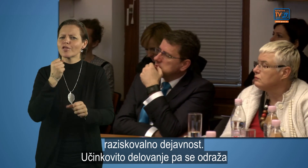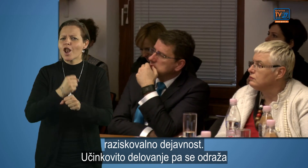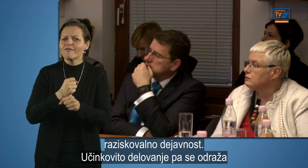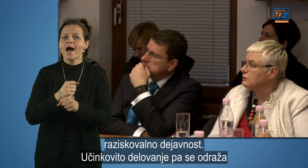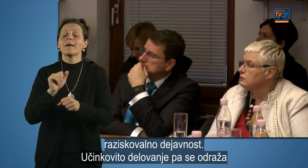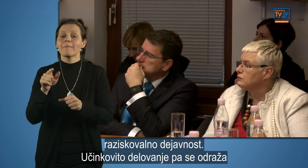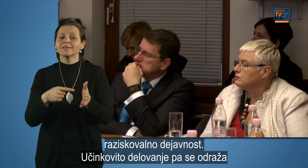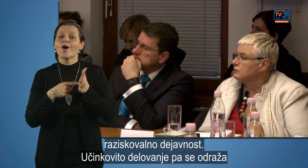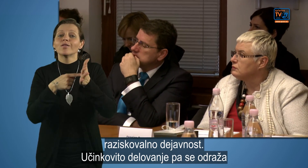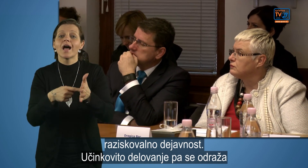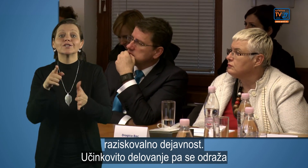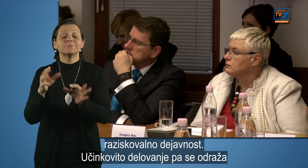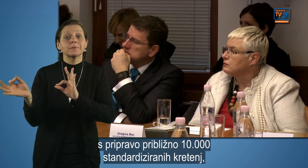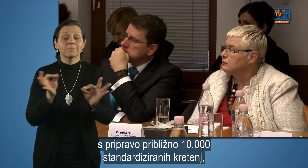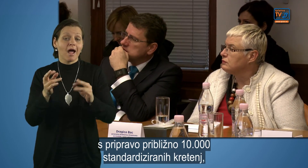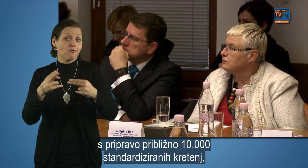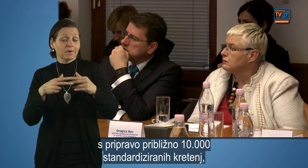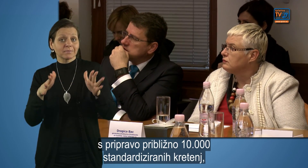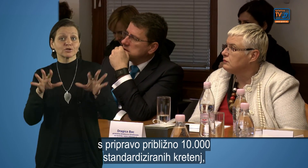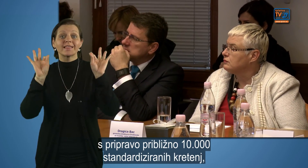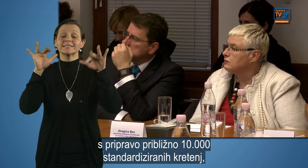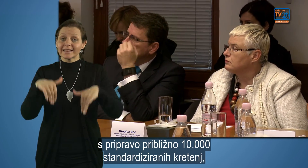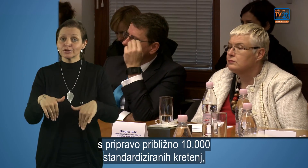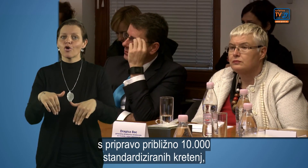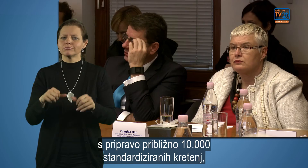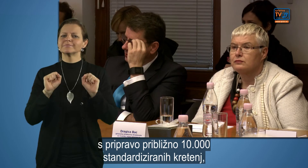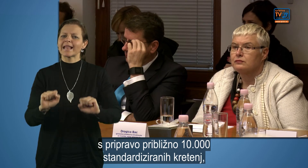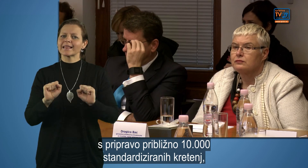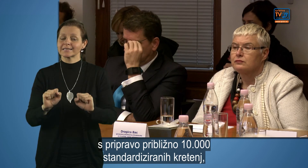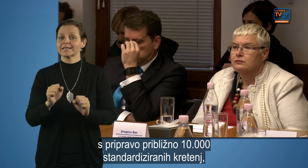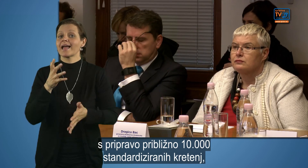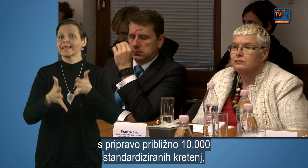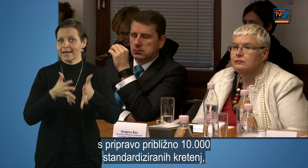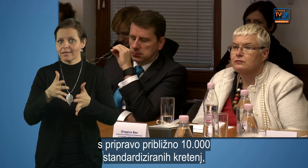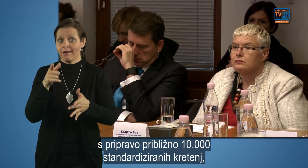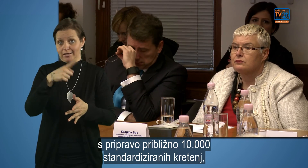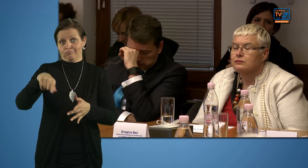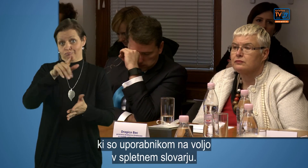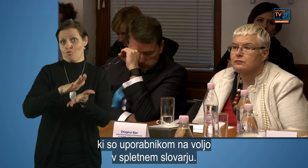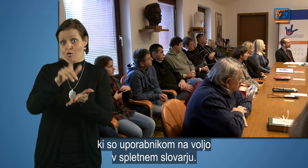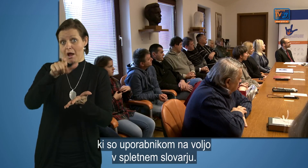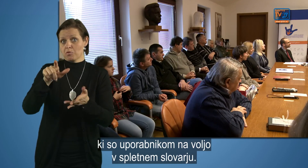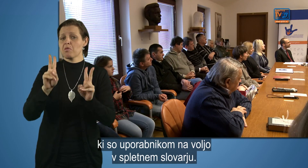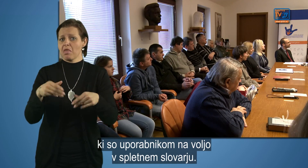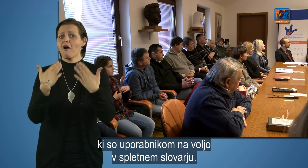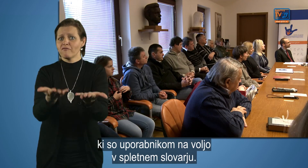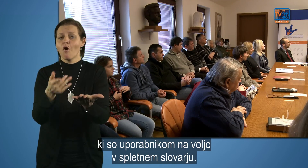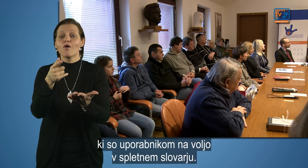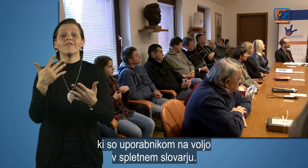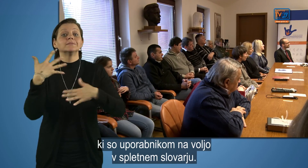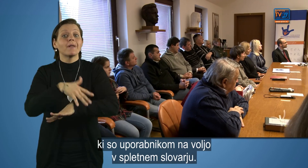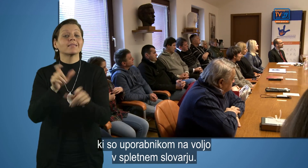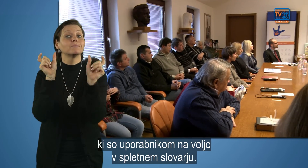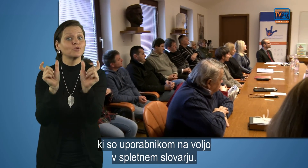Učinkovito delovanje pa se odraža s pripravo približno 10.000 standardiziranih kreten, ki so uporabnikom na voljo